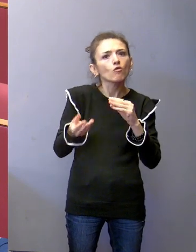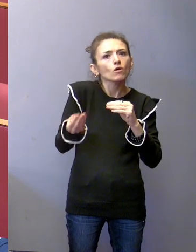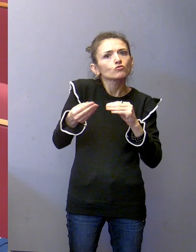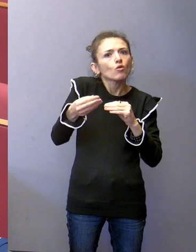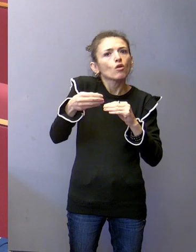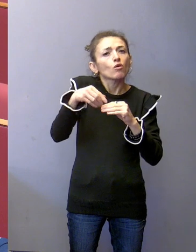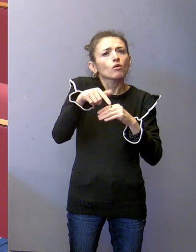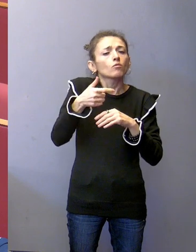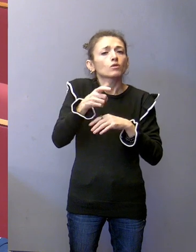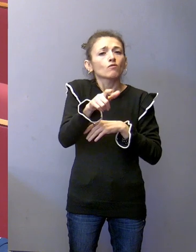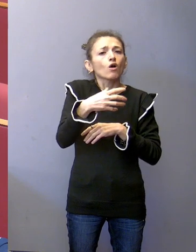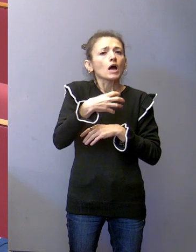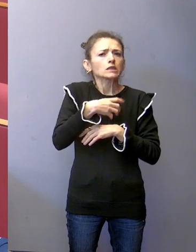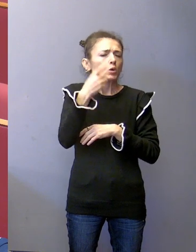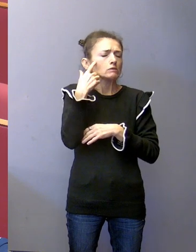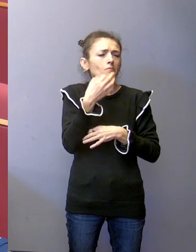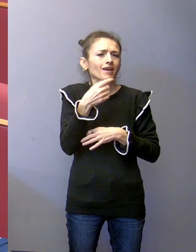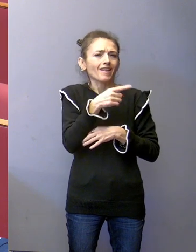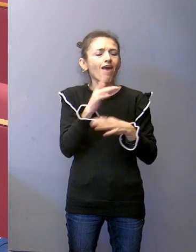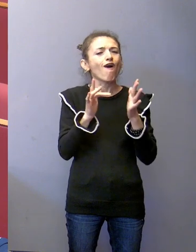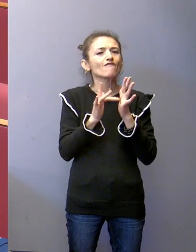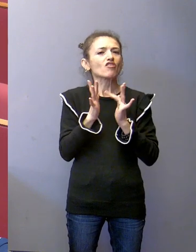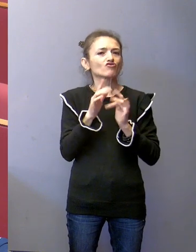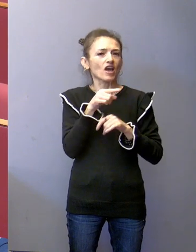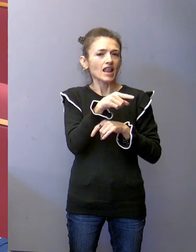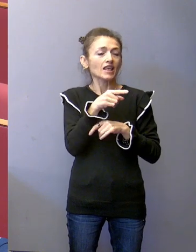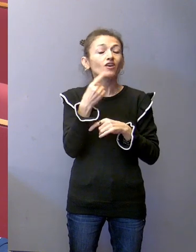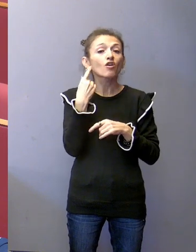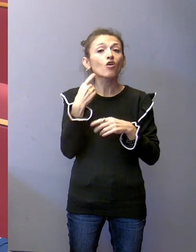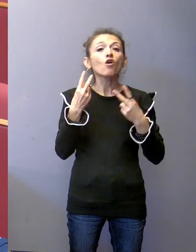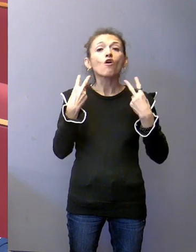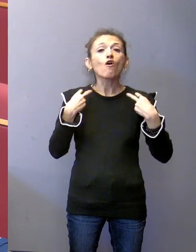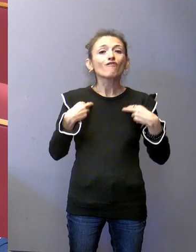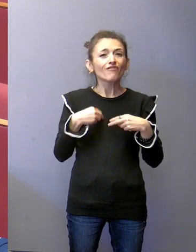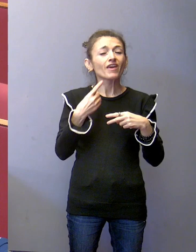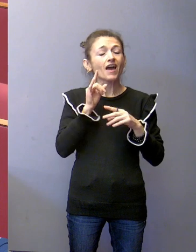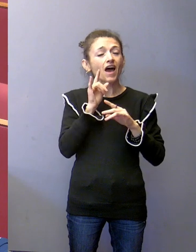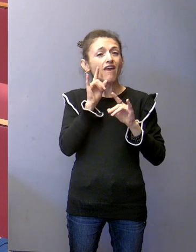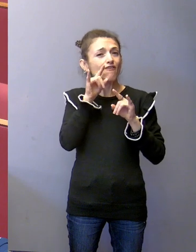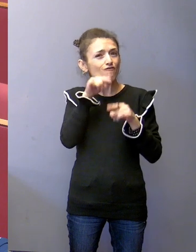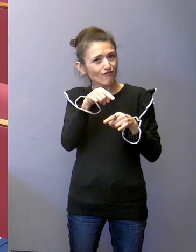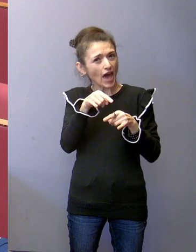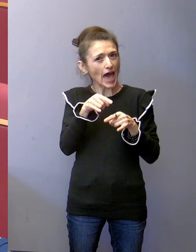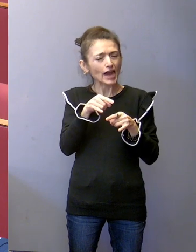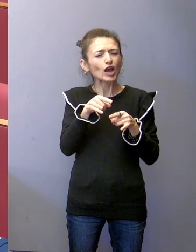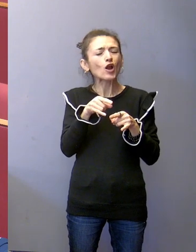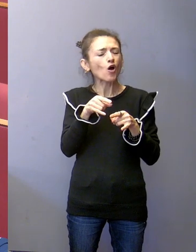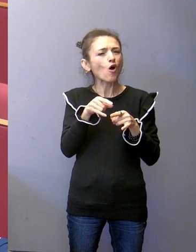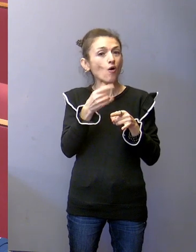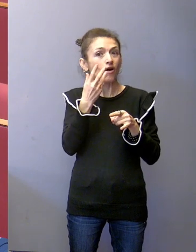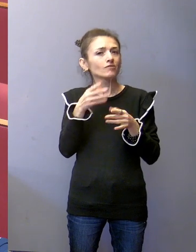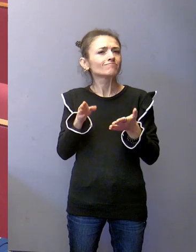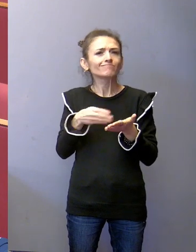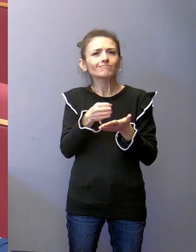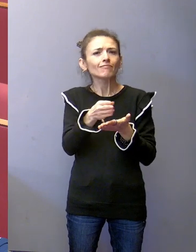sa bene l'assessore che è un evangelico e la via dell'inferno a volte lastricata di buone intenzioni e quindi